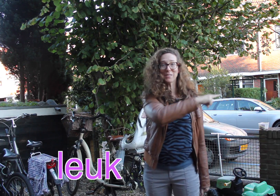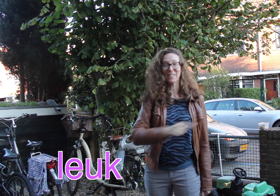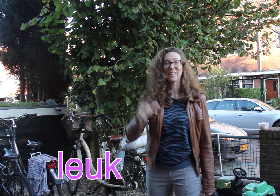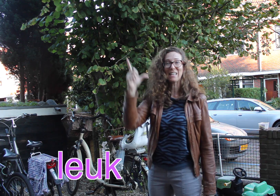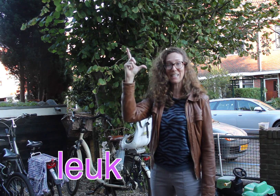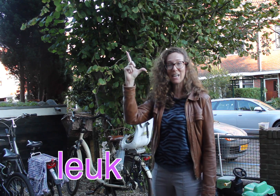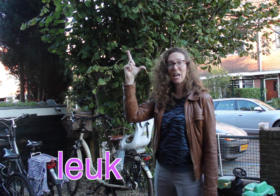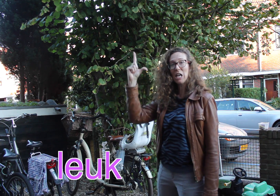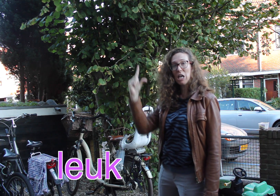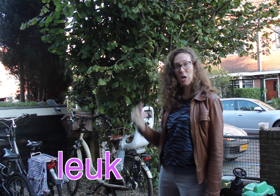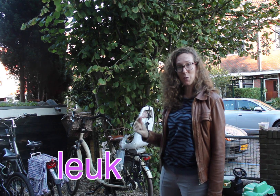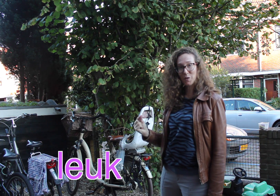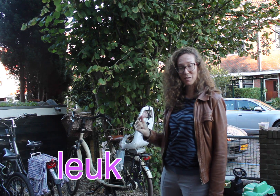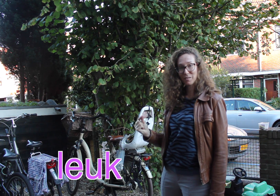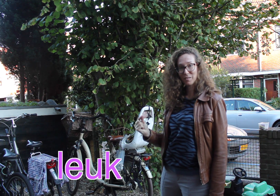Buiten is het leuk.